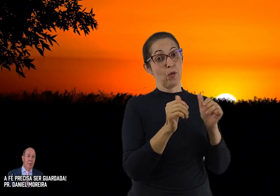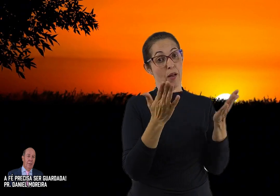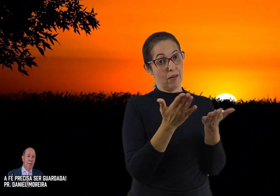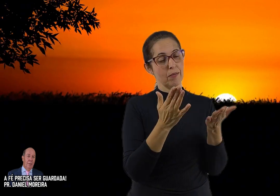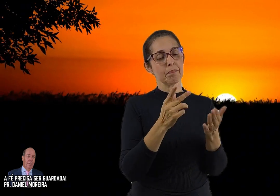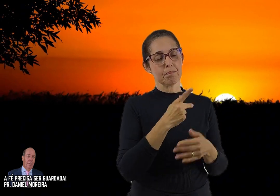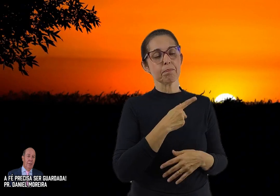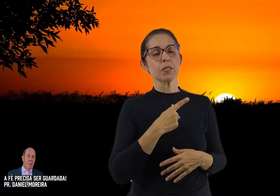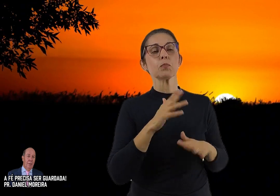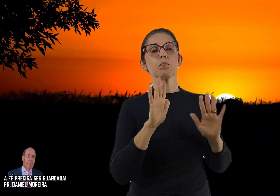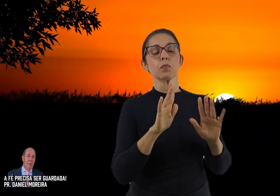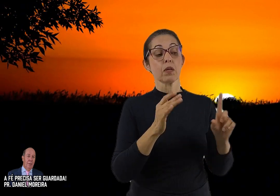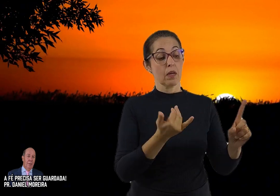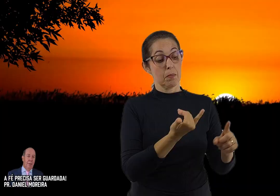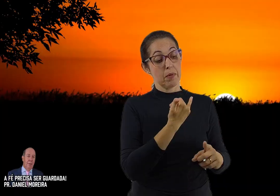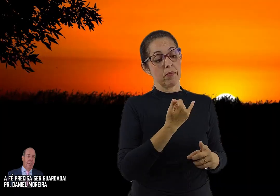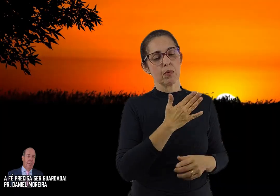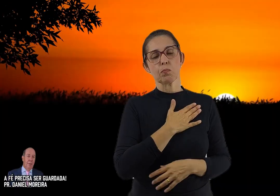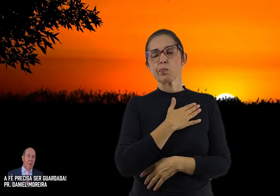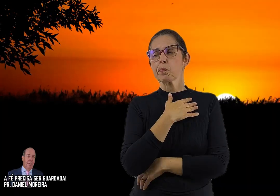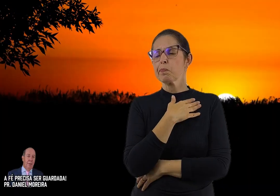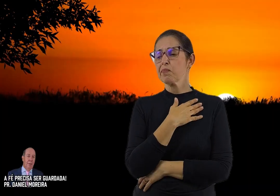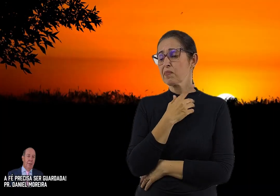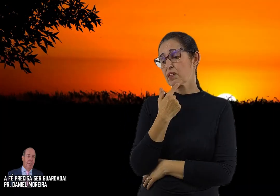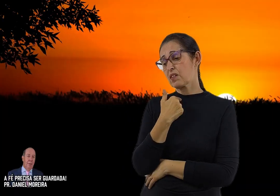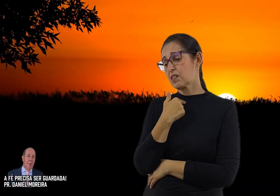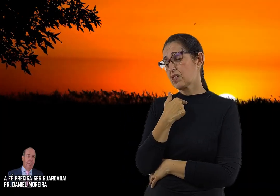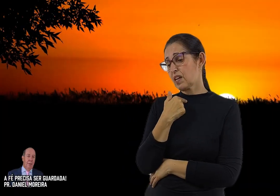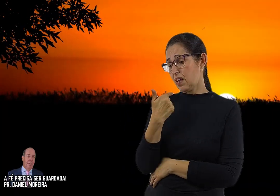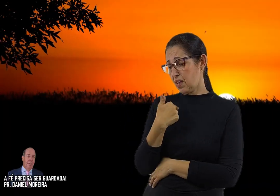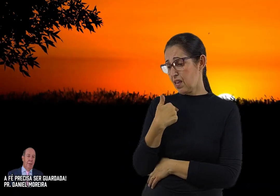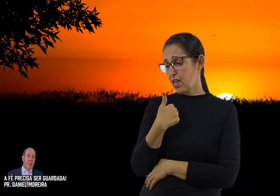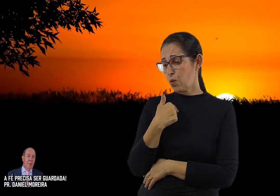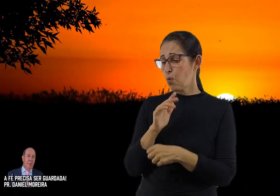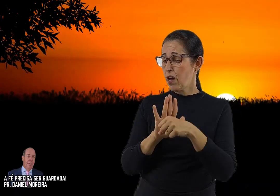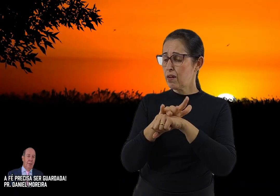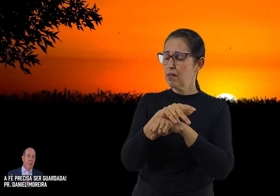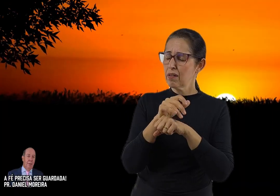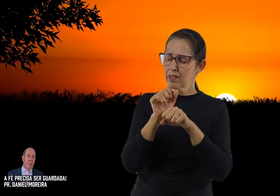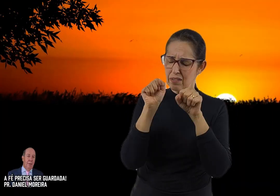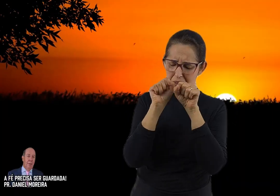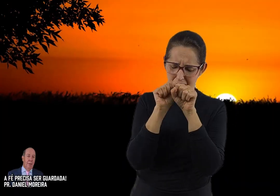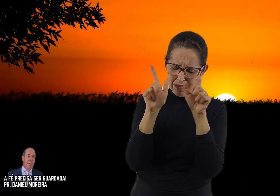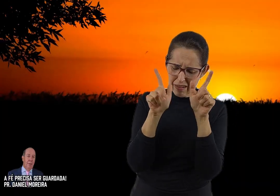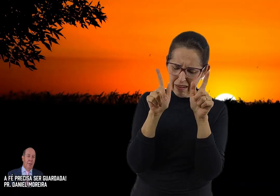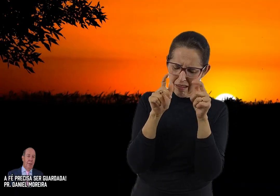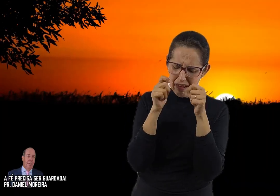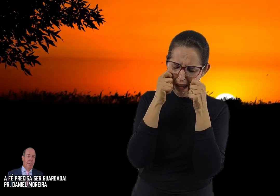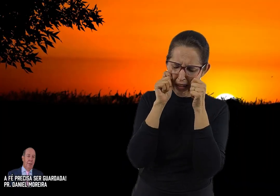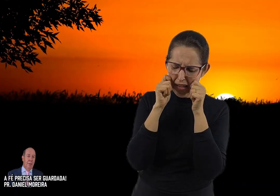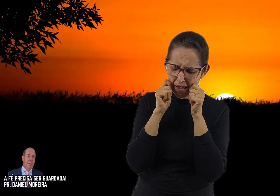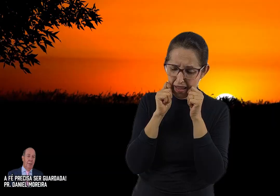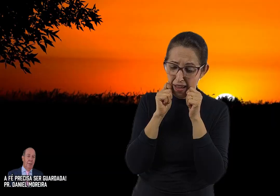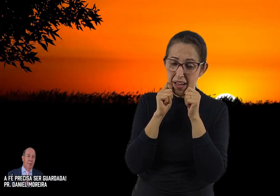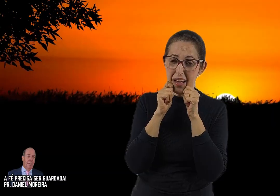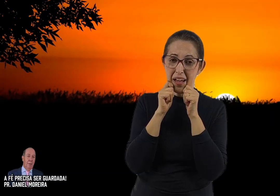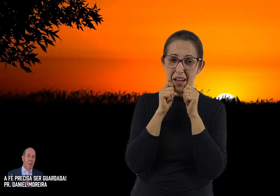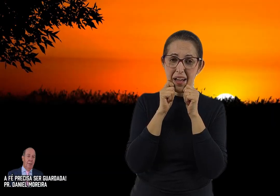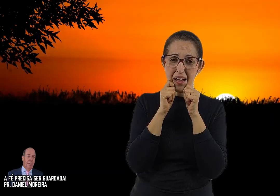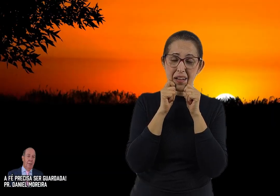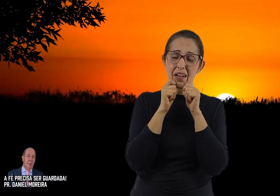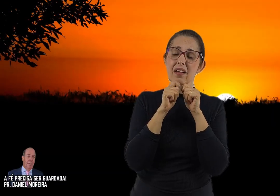Aí falou assim que um dia ele acordava chorando à noite, a esposa já sabia da